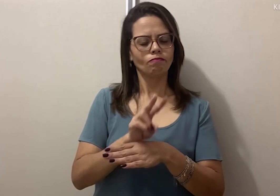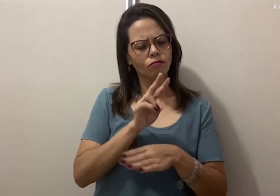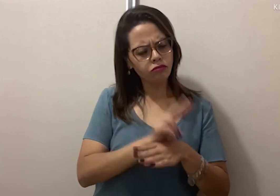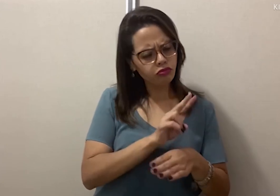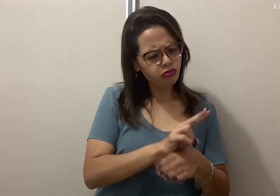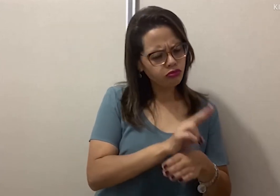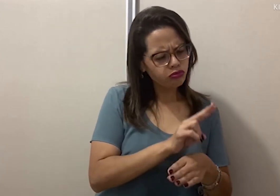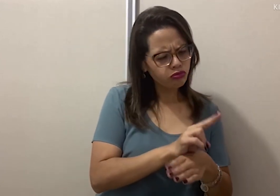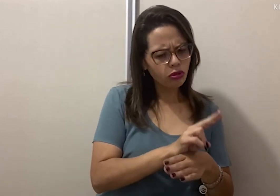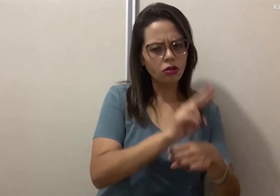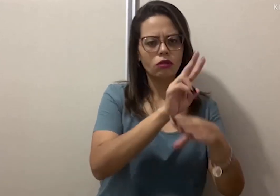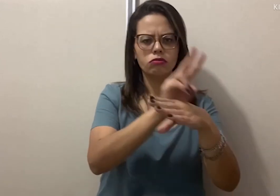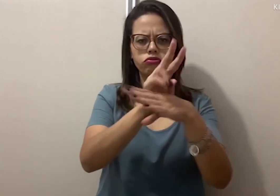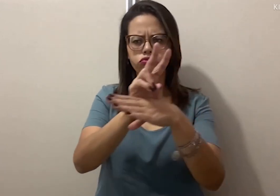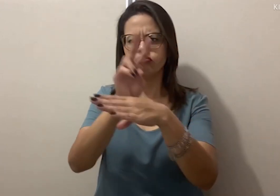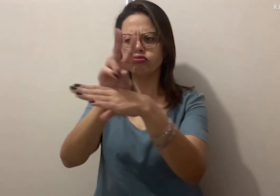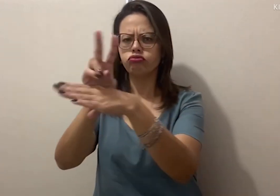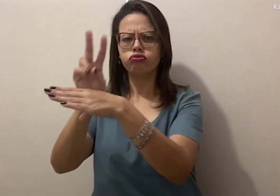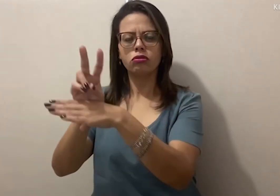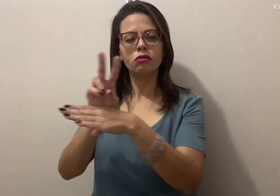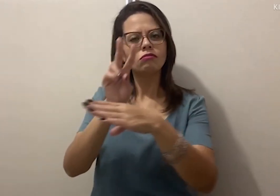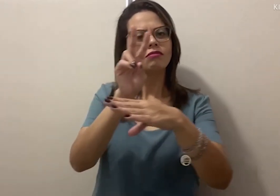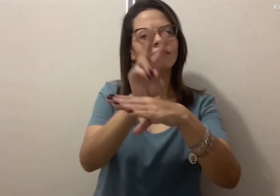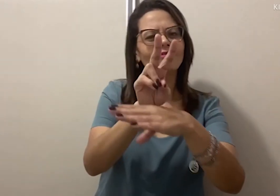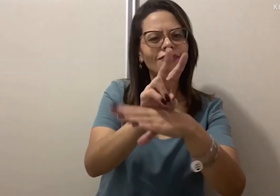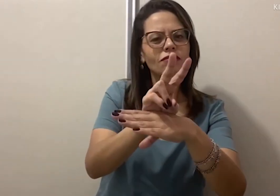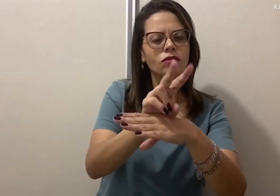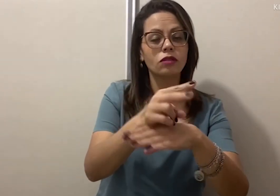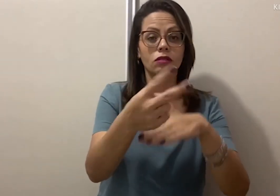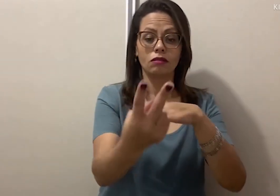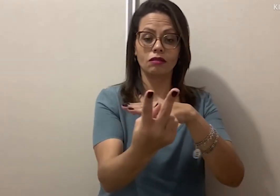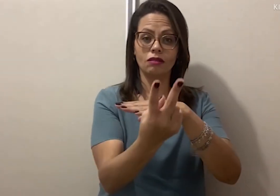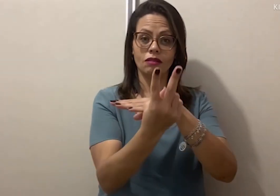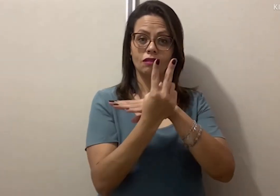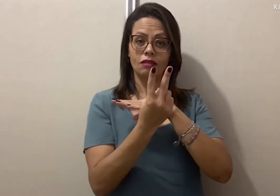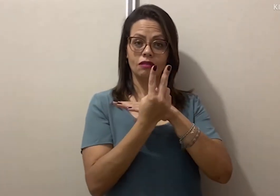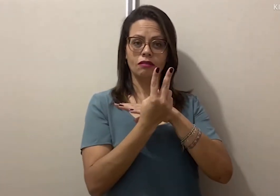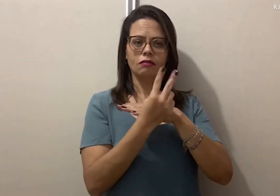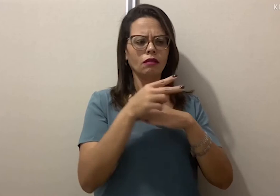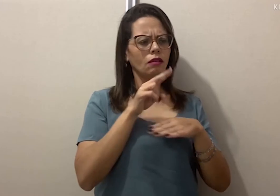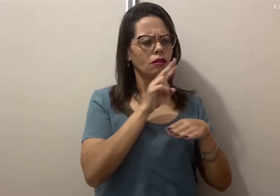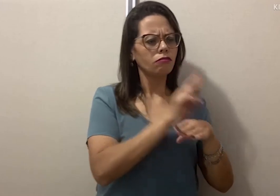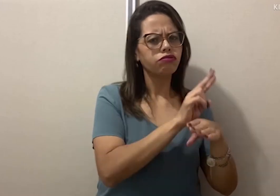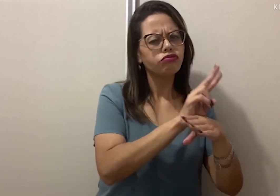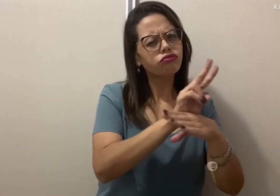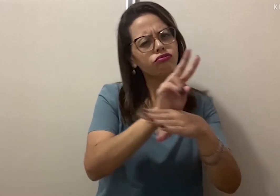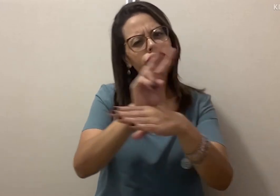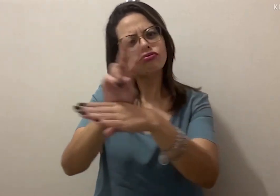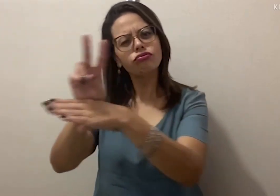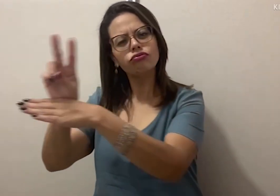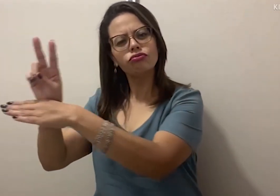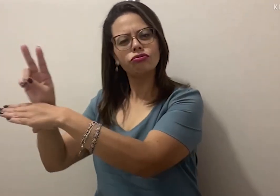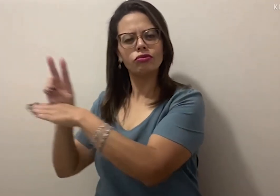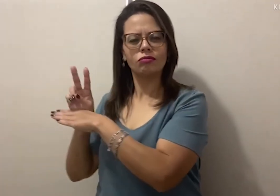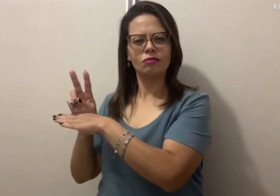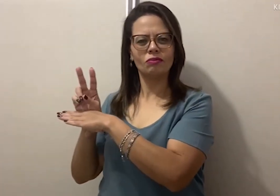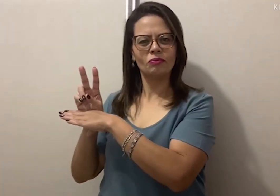Cuidar. Eu cuido, eu cuido, eu cuido. Eu cuido de você. Você cuida de mim. Eu cuido de